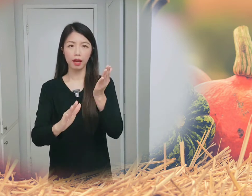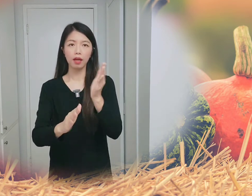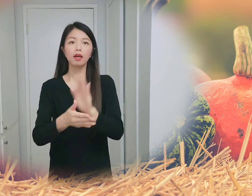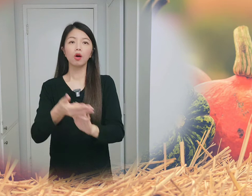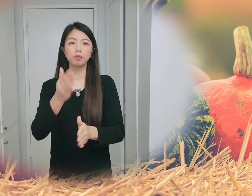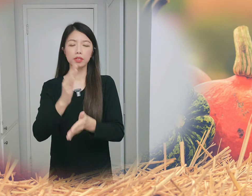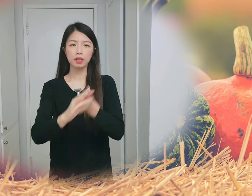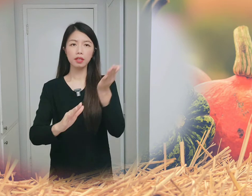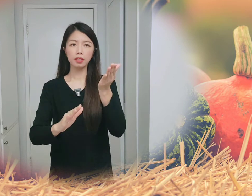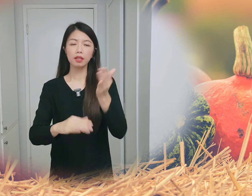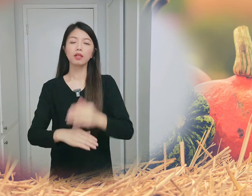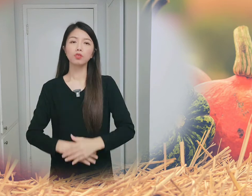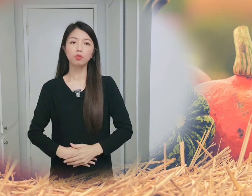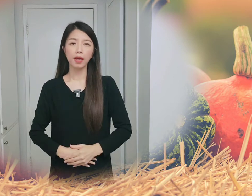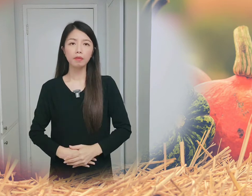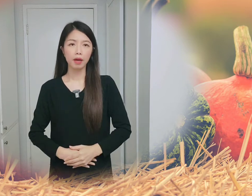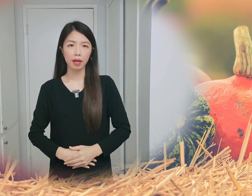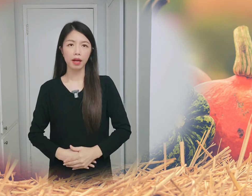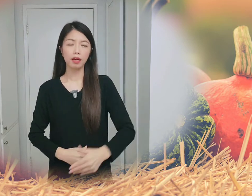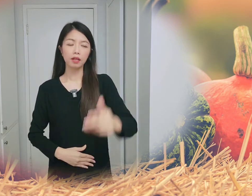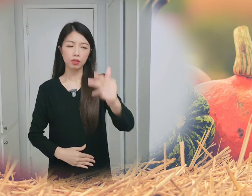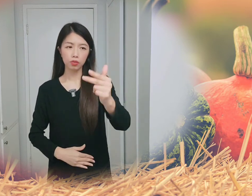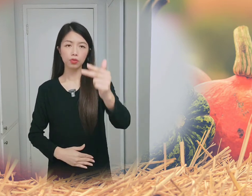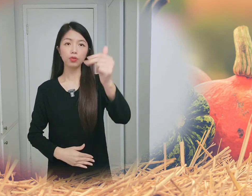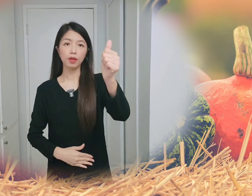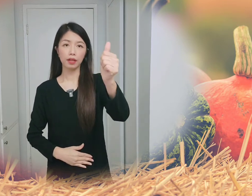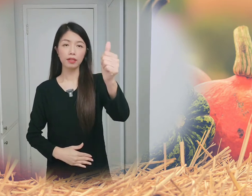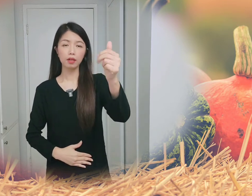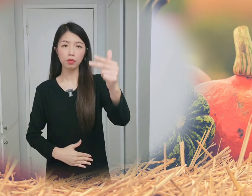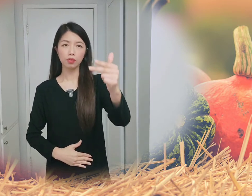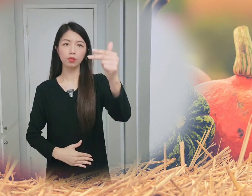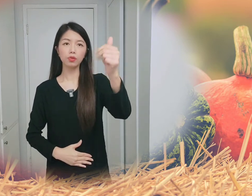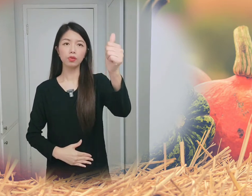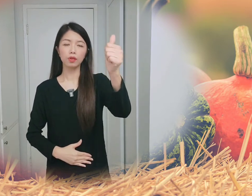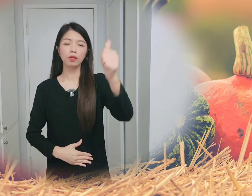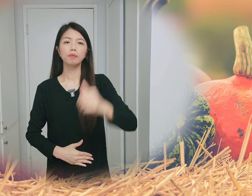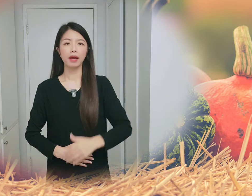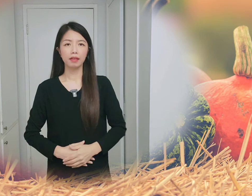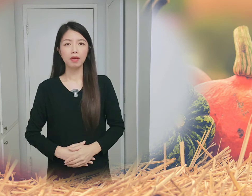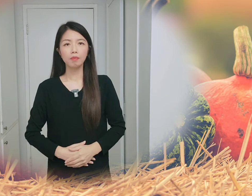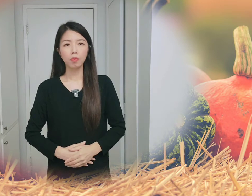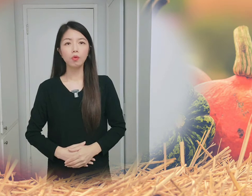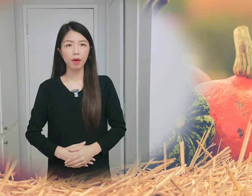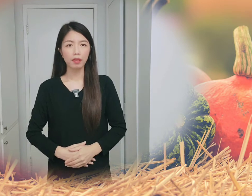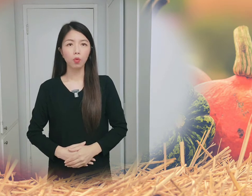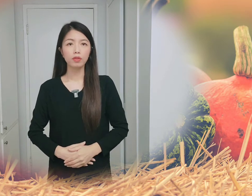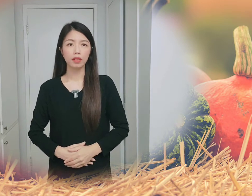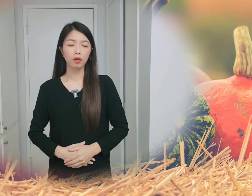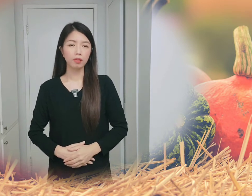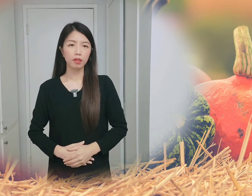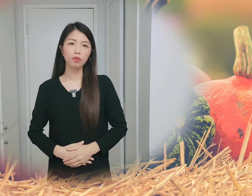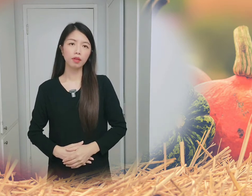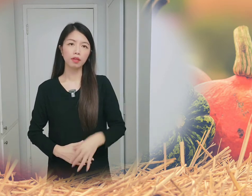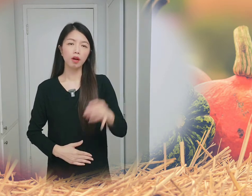없다, 없으신 주만 바라라. 주, 아까 했죠? 주만, 뭐뭐만,